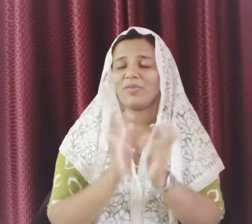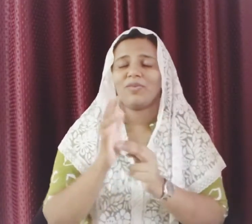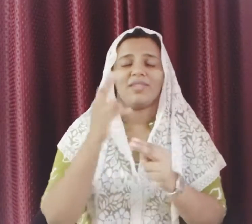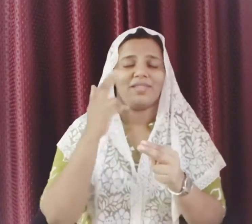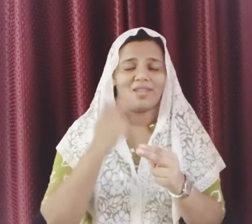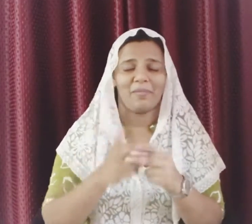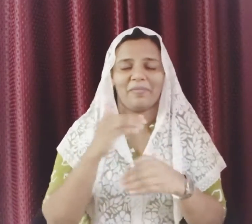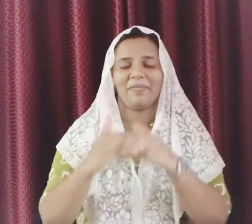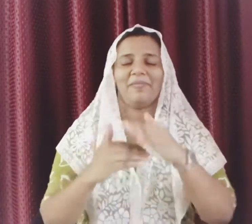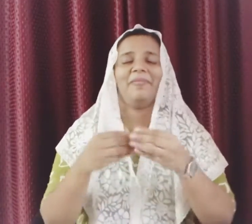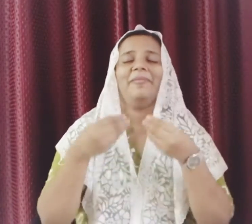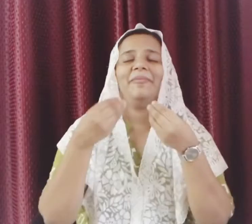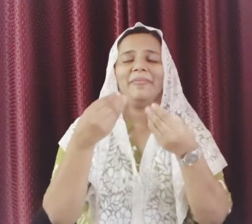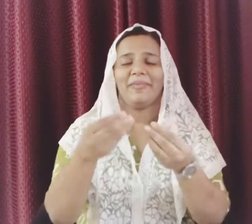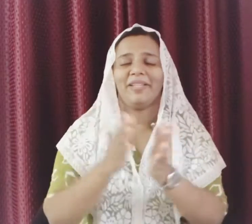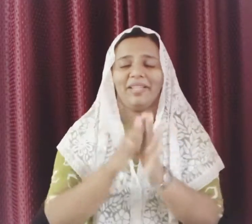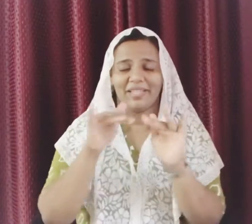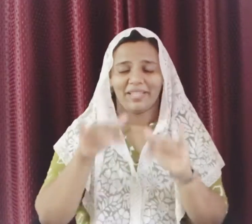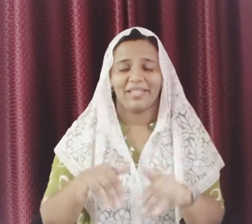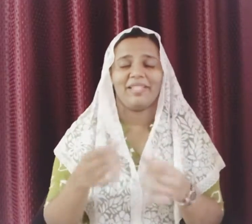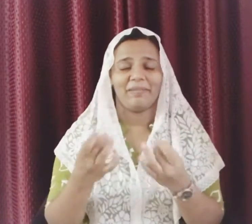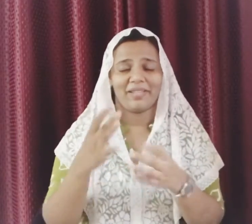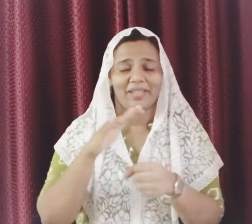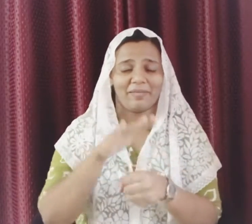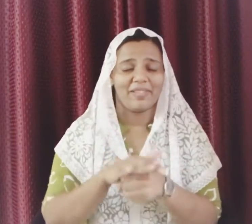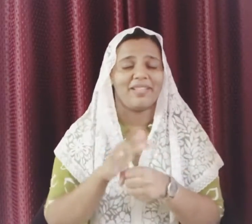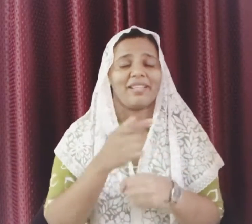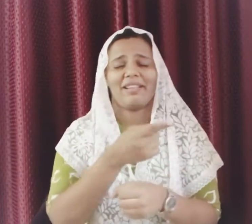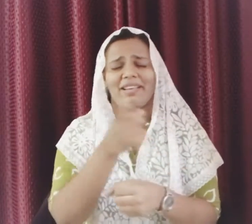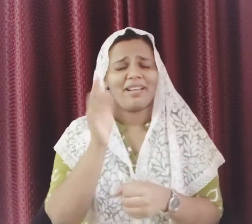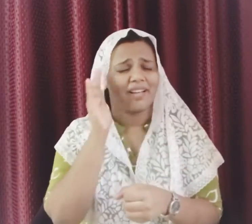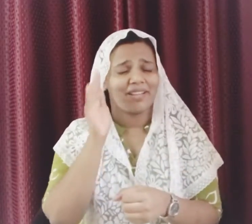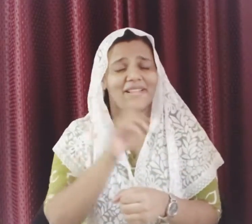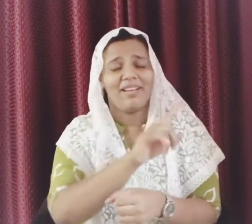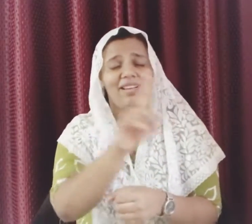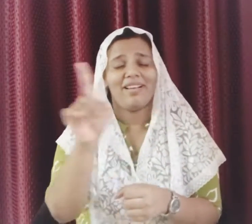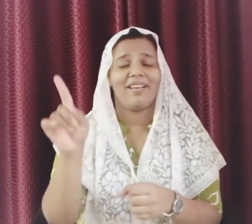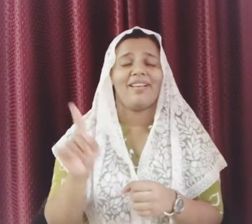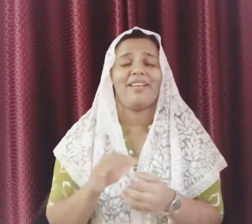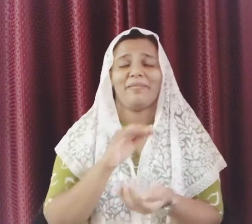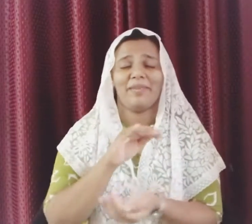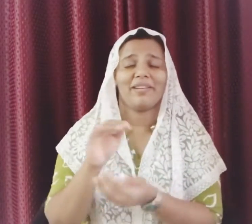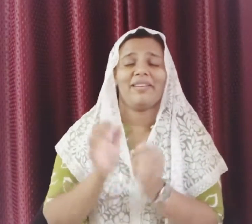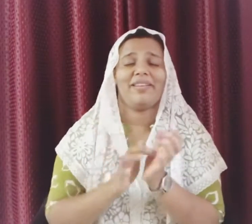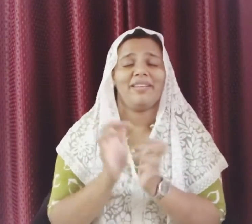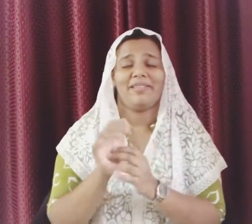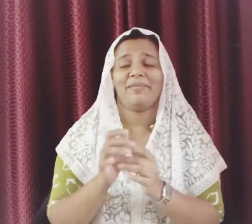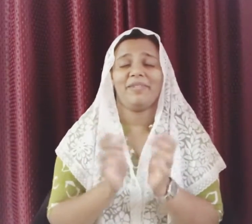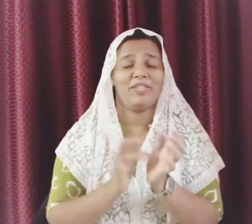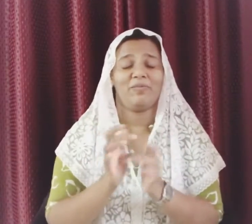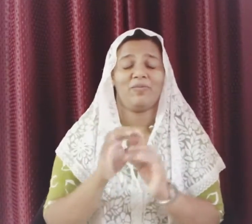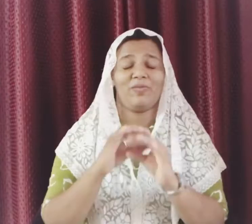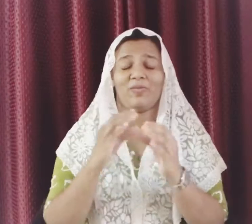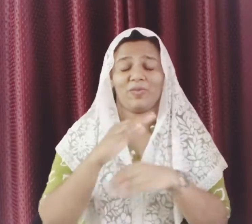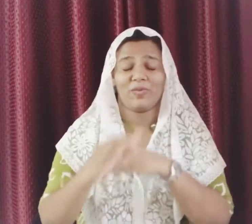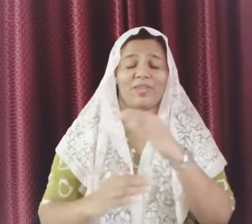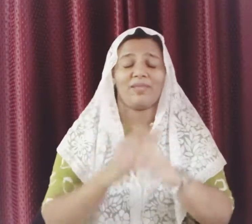ഞങ്ങൾ ഉയർത്തുന്ന കർത്താവേ. ഇന്ന് പ്രഭാതത്തിൽ ഈ ശബ്ദം കേൾക്കുന്ന എല്ലാ പ്രിയപ്പെട്ട മക്കൾക്ക് വേണ്ടി പ്രാർത്ഥിക്കുന്നു. സ്വർഗത്തിനും ഭൂമിക്കും നാഥനായ യേശു ക്രിസ്തുവിൻ്റെ നാമത്തിൽ